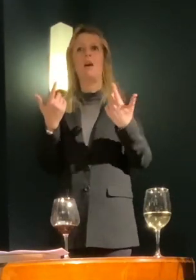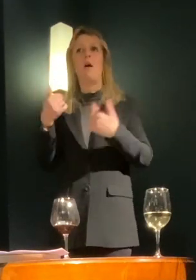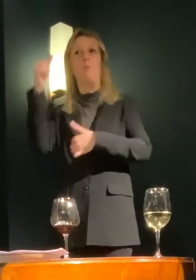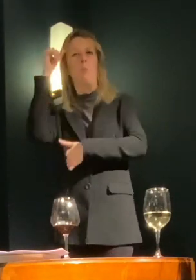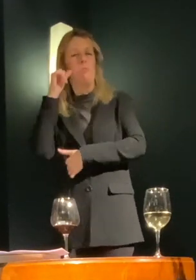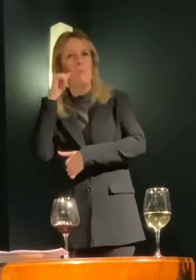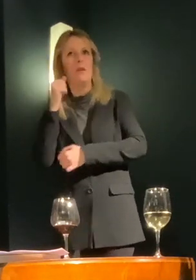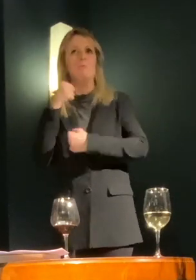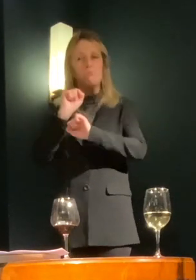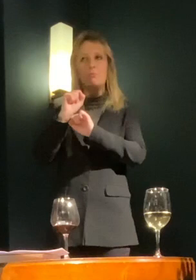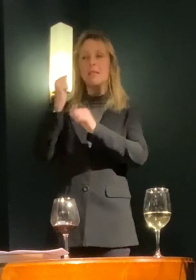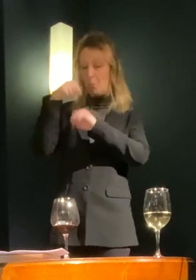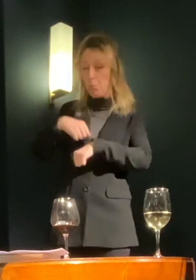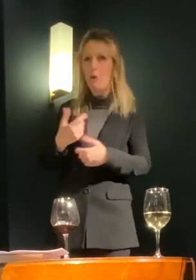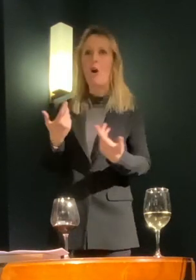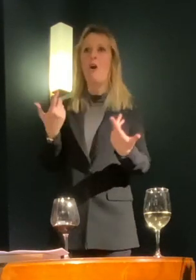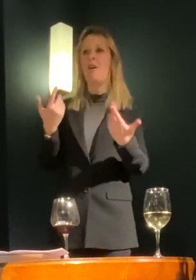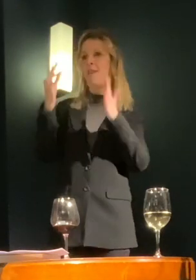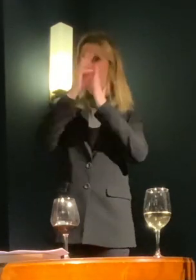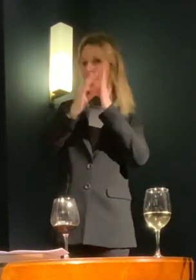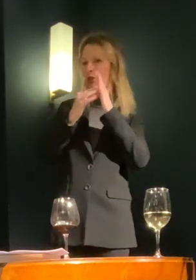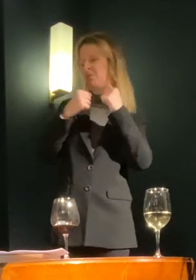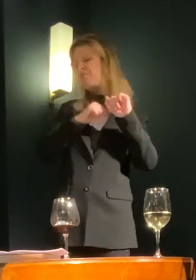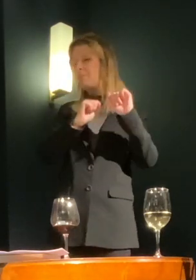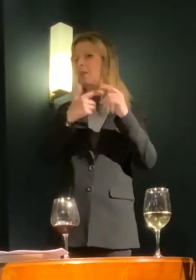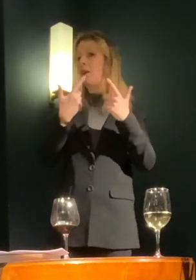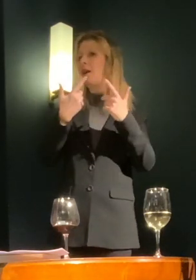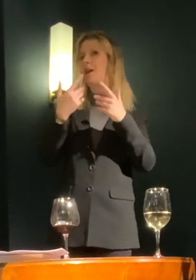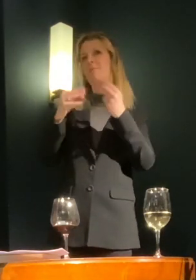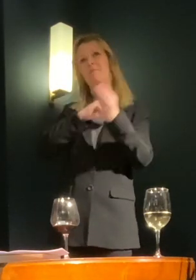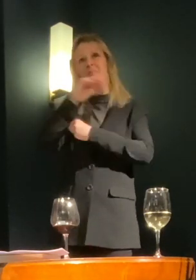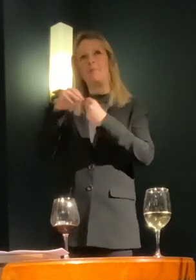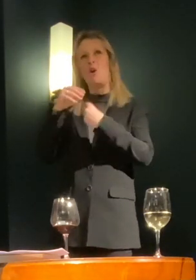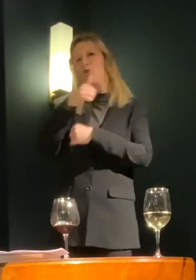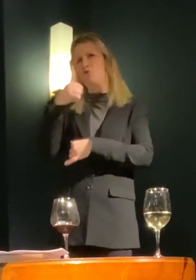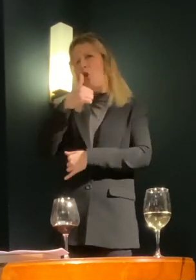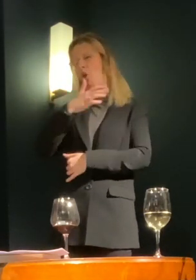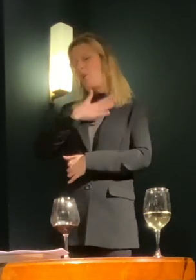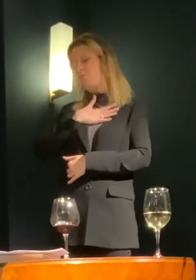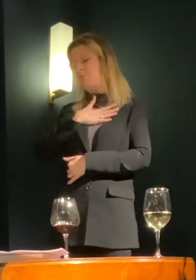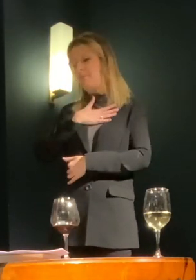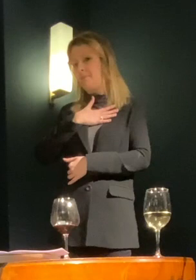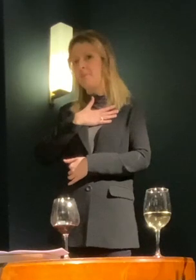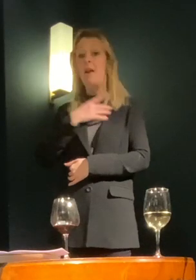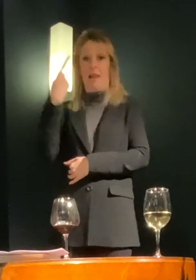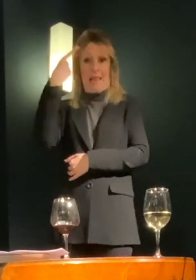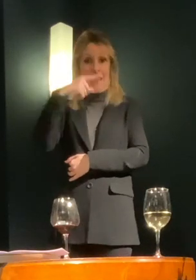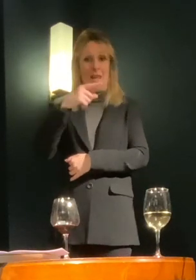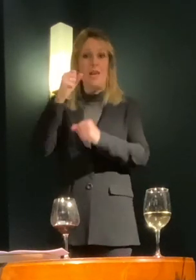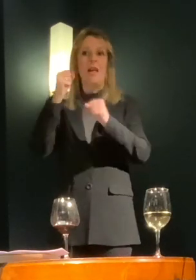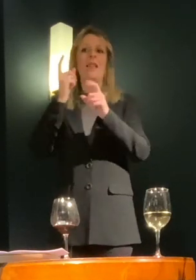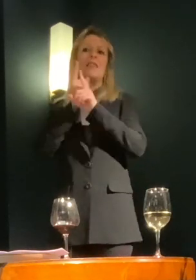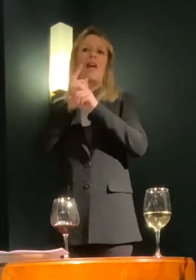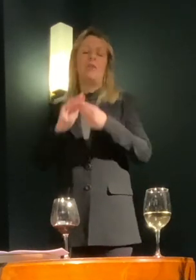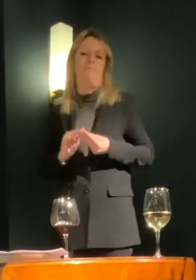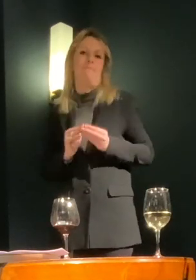che quel mondo, quelle regole, quella trasgressione rimanga solo tua, e da lì, diciamo, o sai darti un limite in